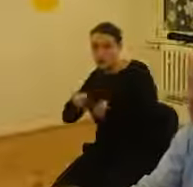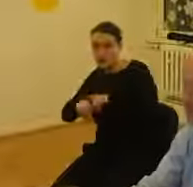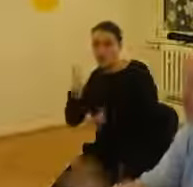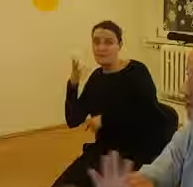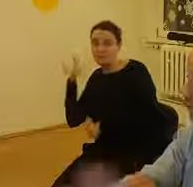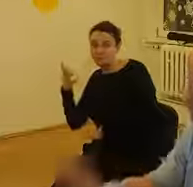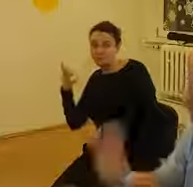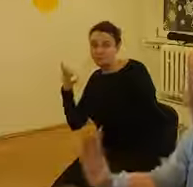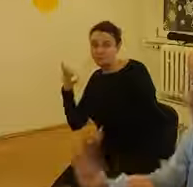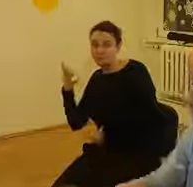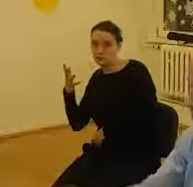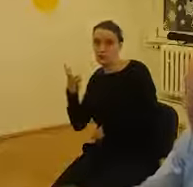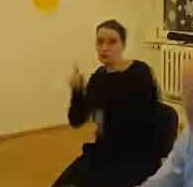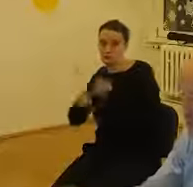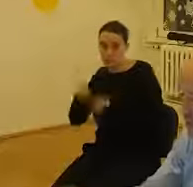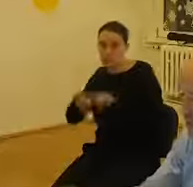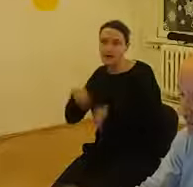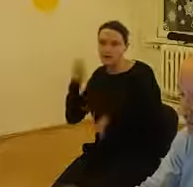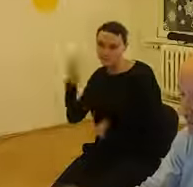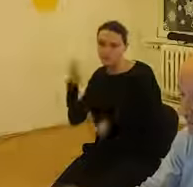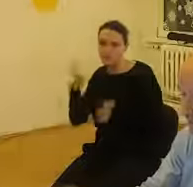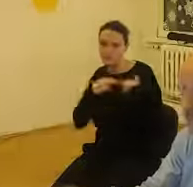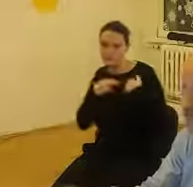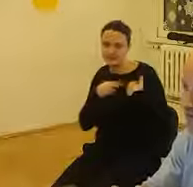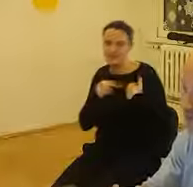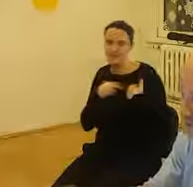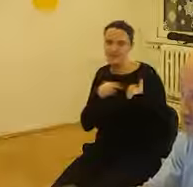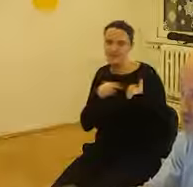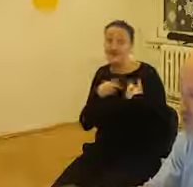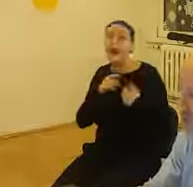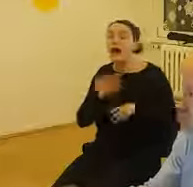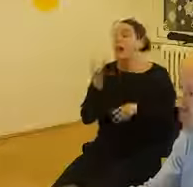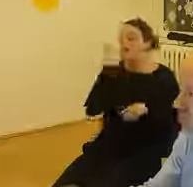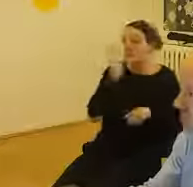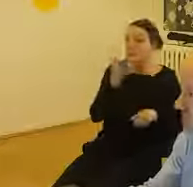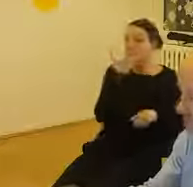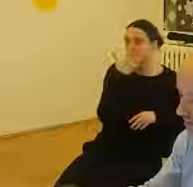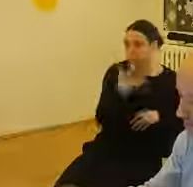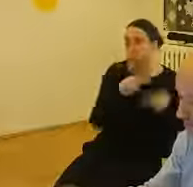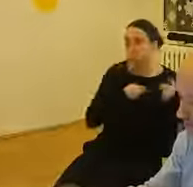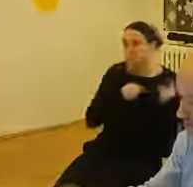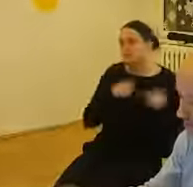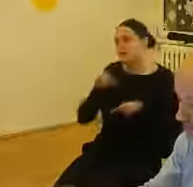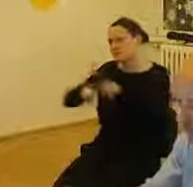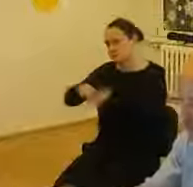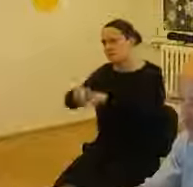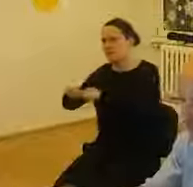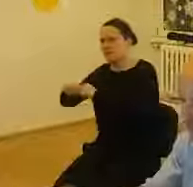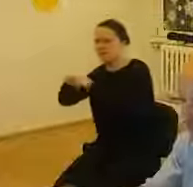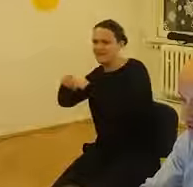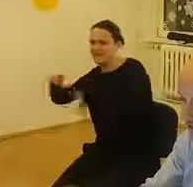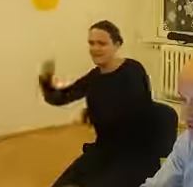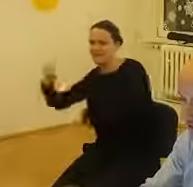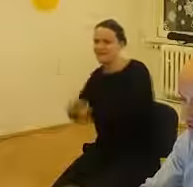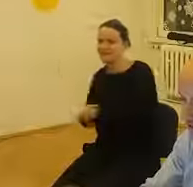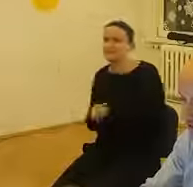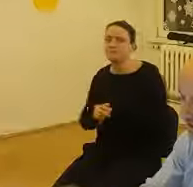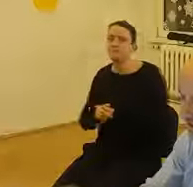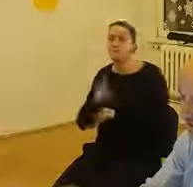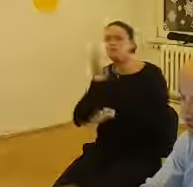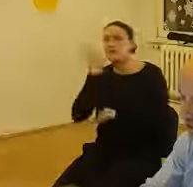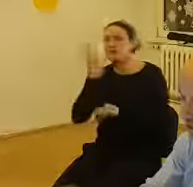5. Kolega odpowiada, że 5. A w normalnych wyborach jest dużo, dużo więcej, więc też będą o tym informacje